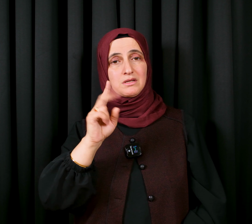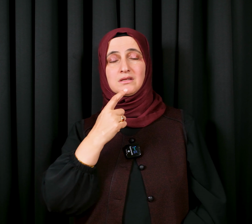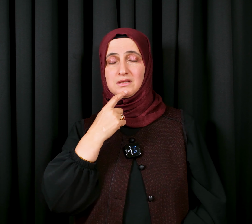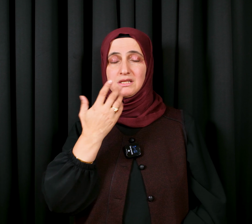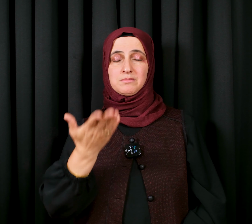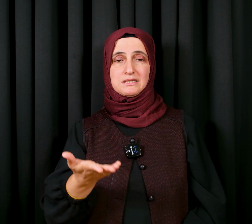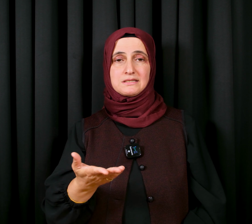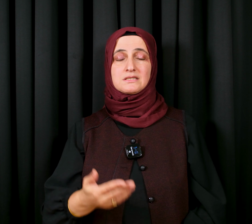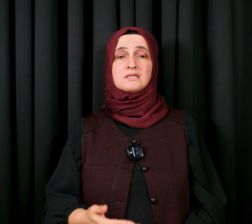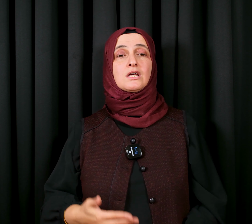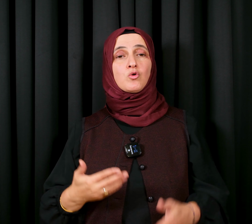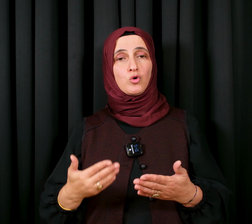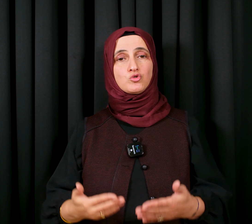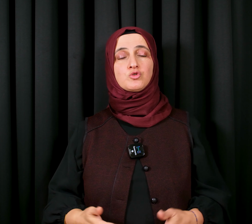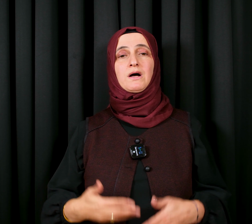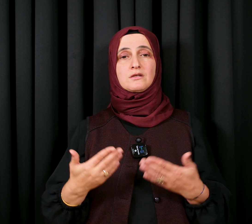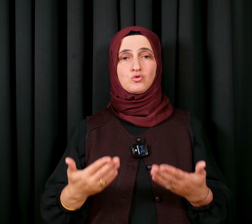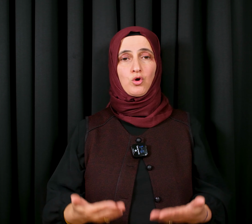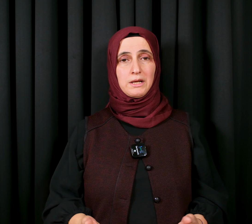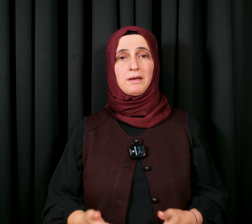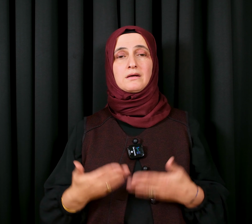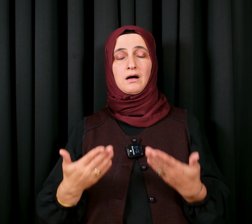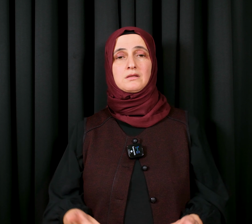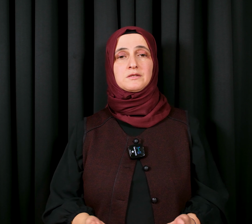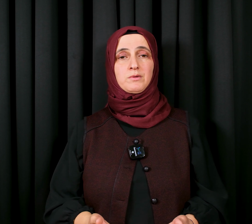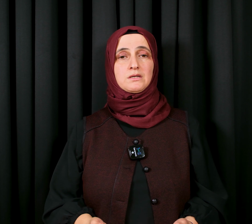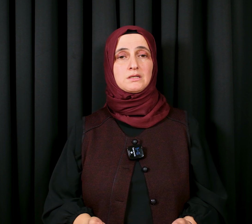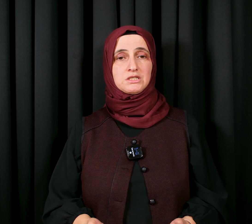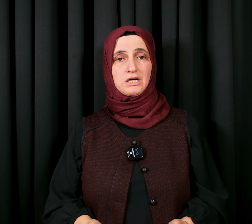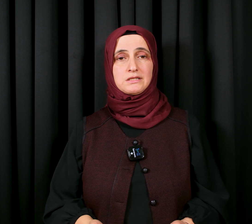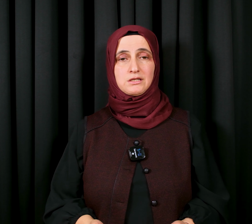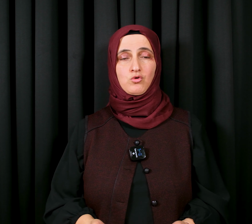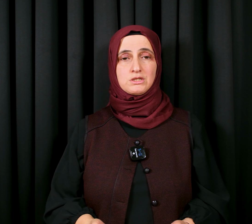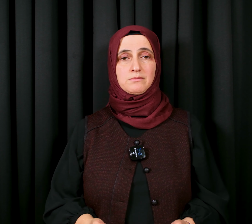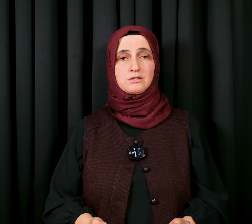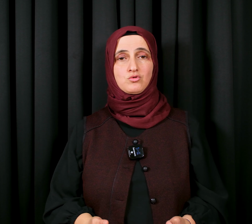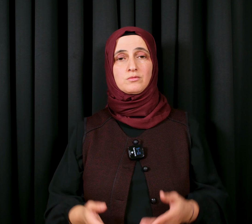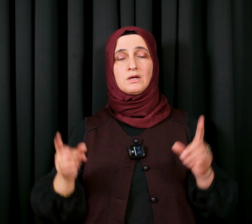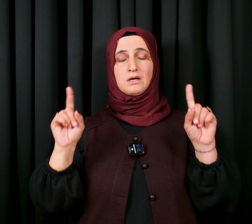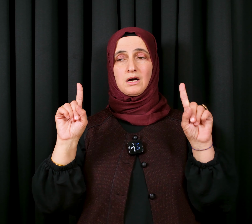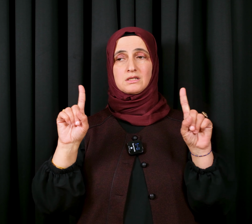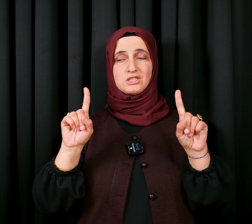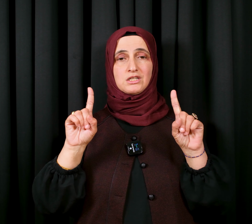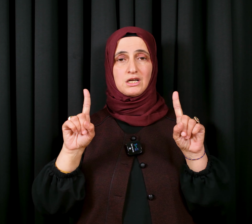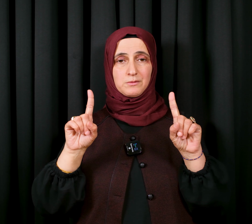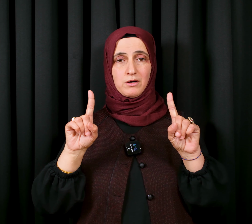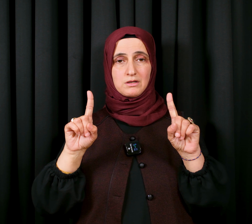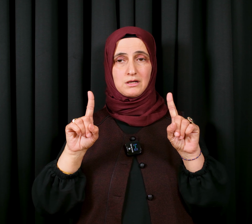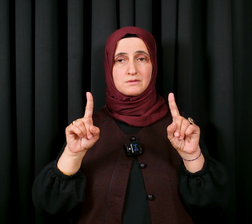diyebilirsiniz. Konuşmak, söylemek, anlatmak işaretlerini göstermek istiyorum. Arkadaşlar işaret parmaklarımız